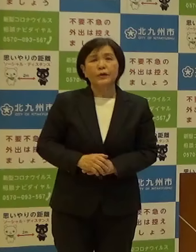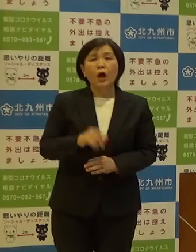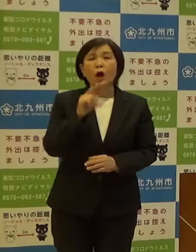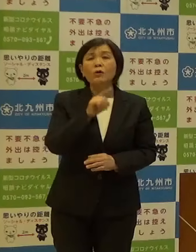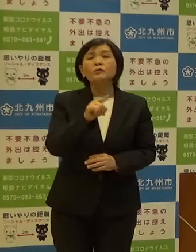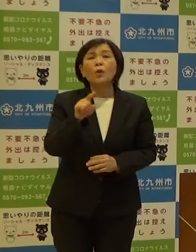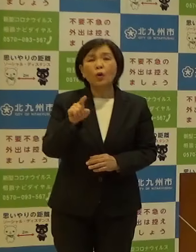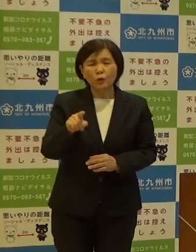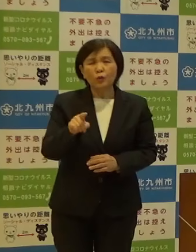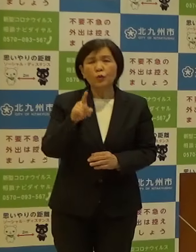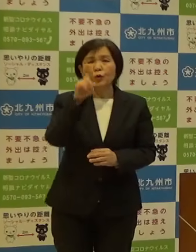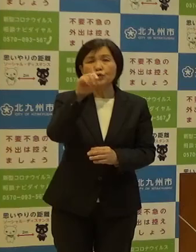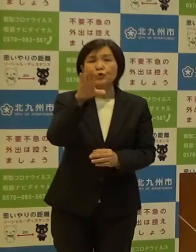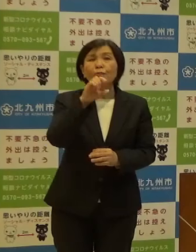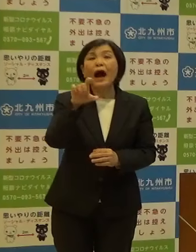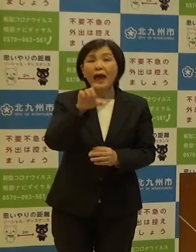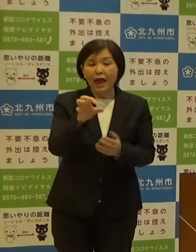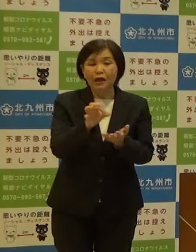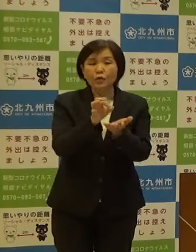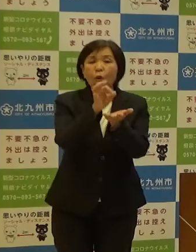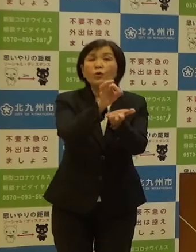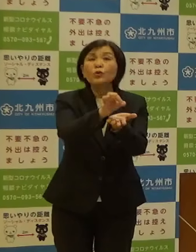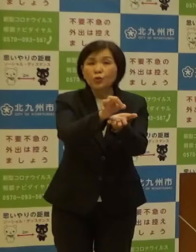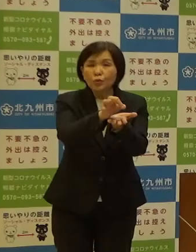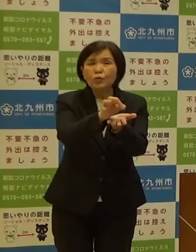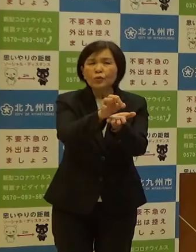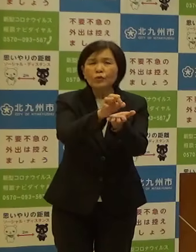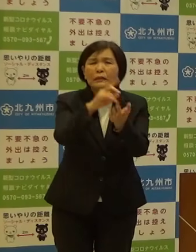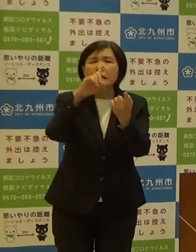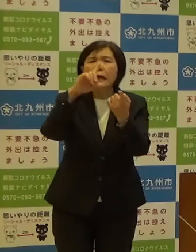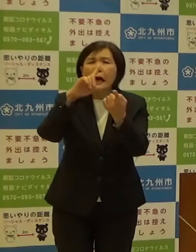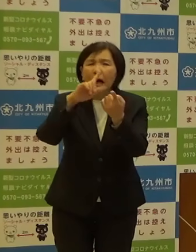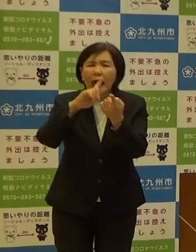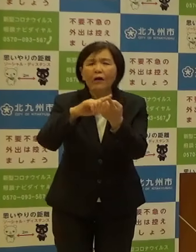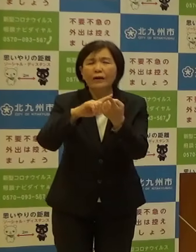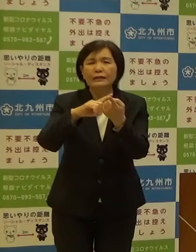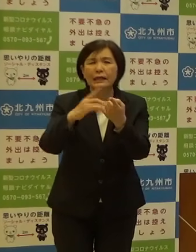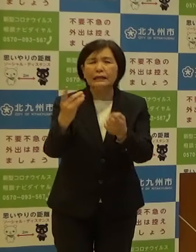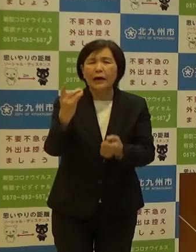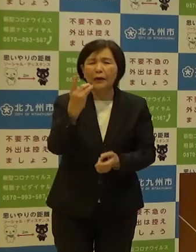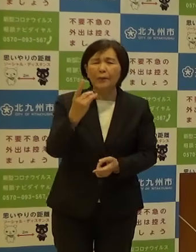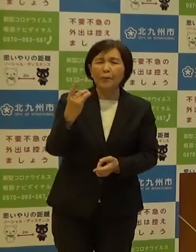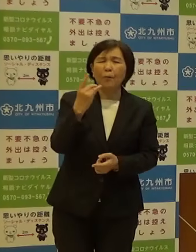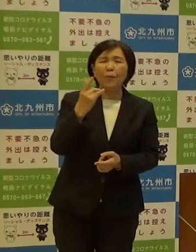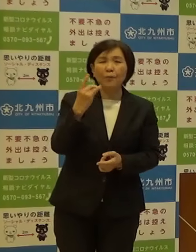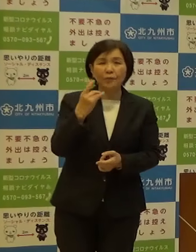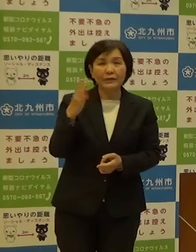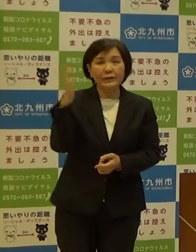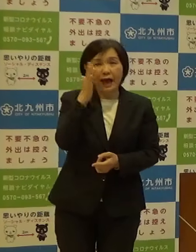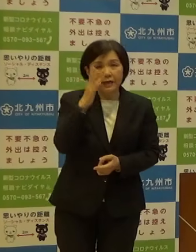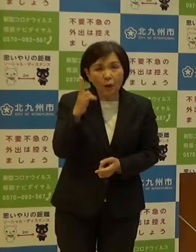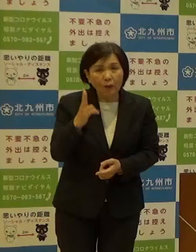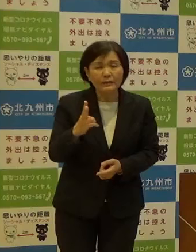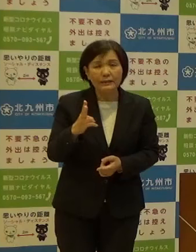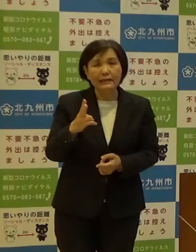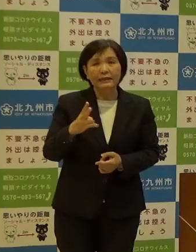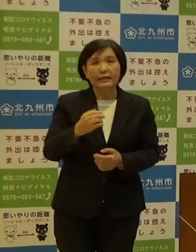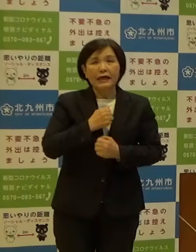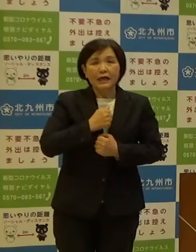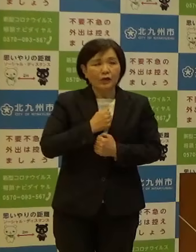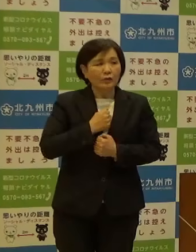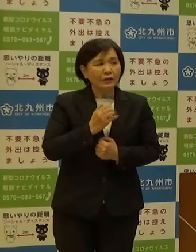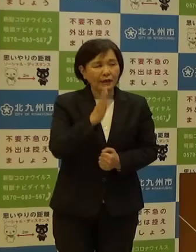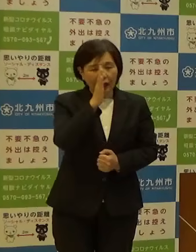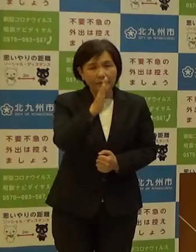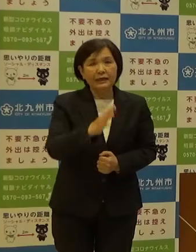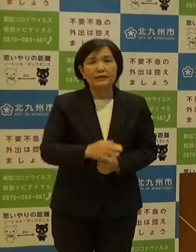こうした10万円の給付などに便乗した詐欺に騙されないようにですね、給付金手続きに当たりまして、改